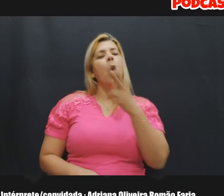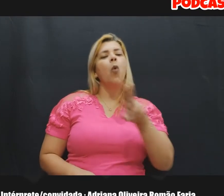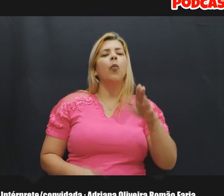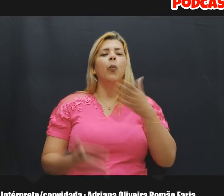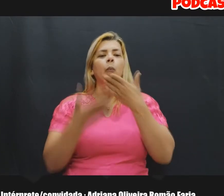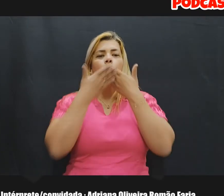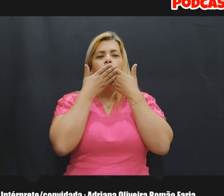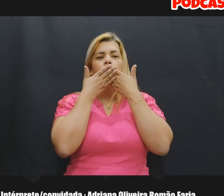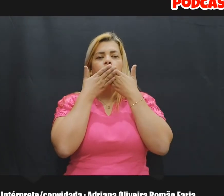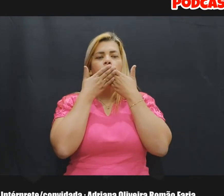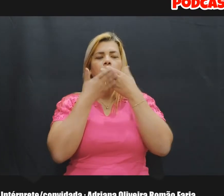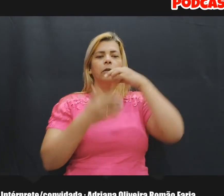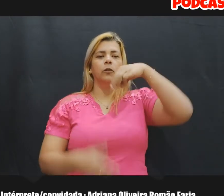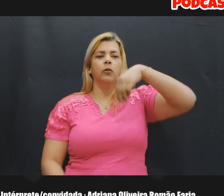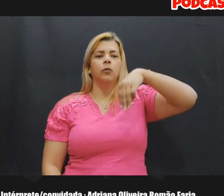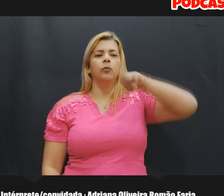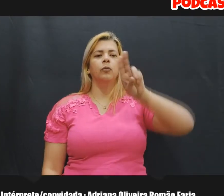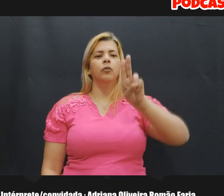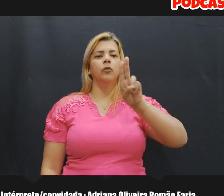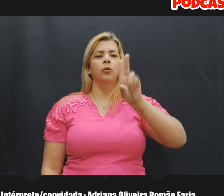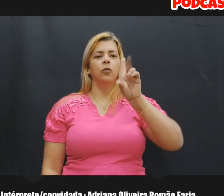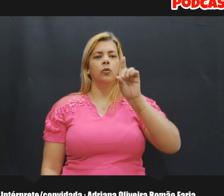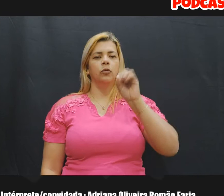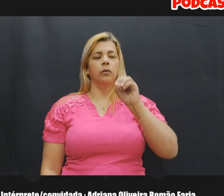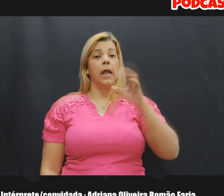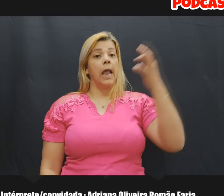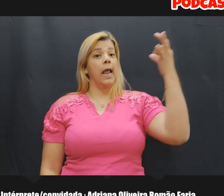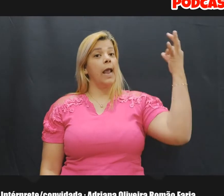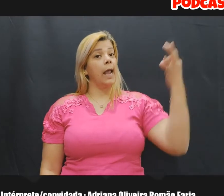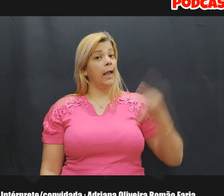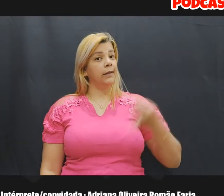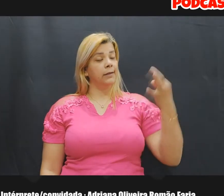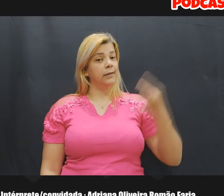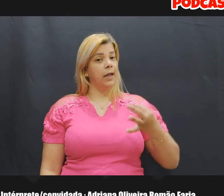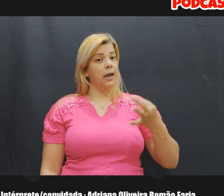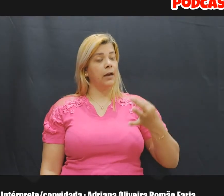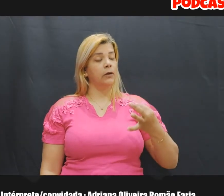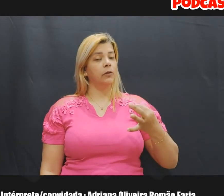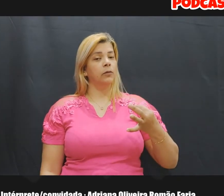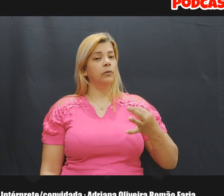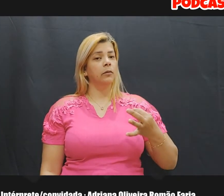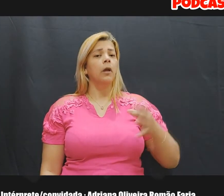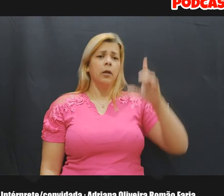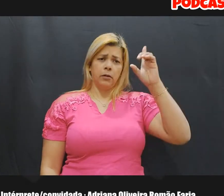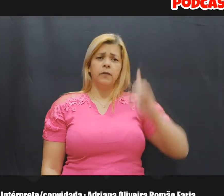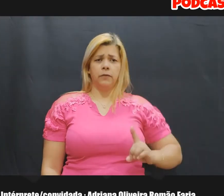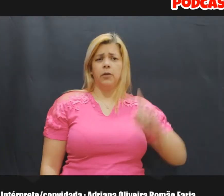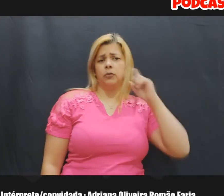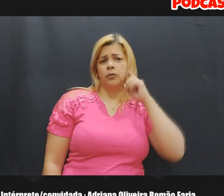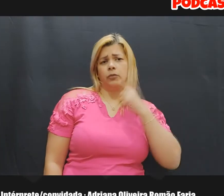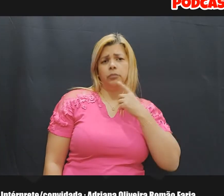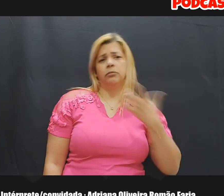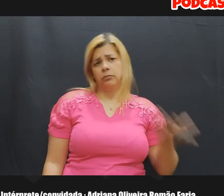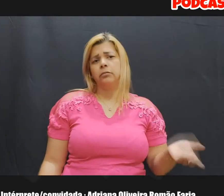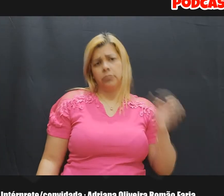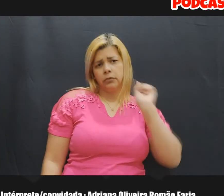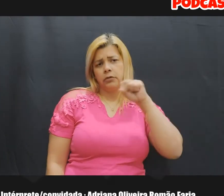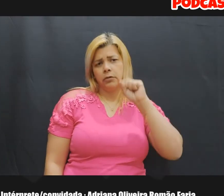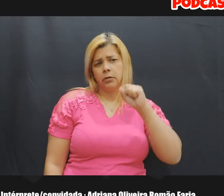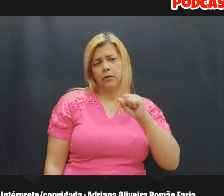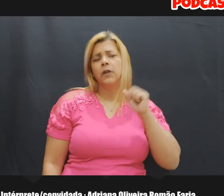Vou explicar certinho. É correto deficiente auditivo, porque eles são deficientes